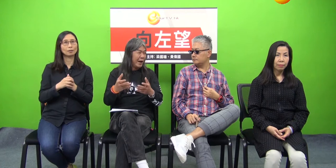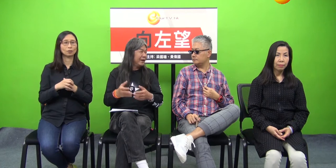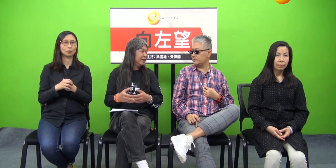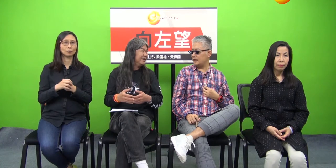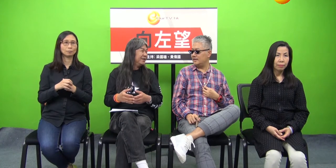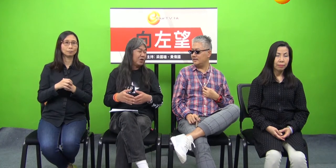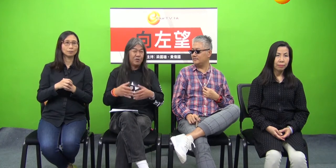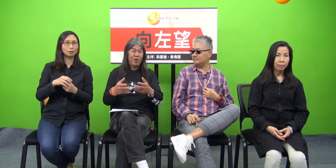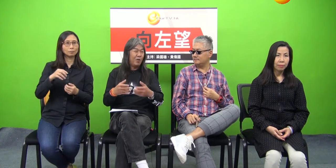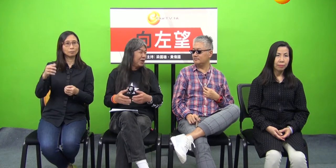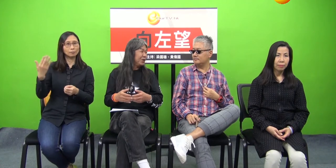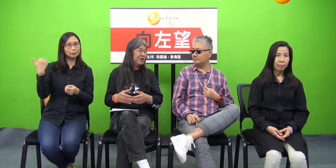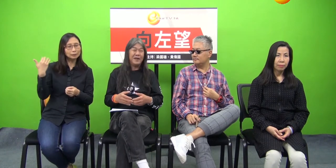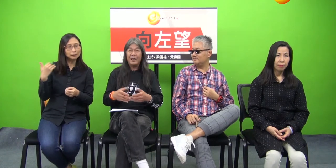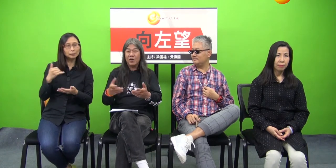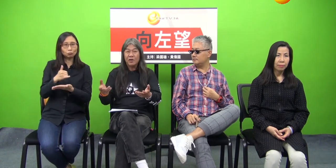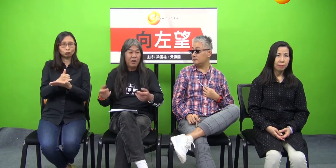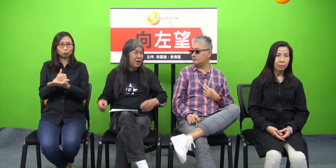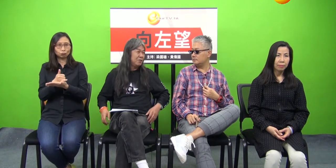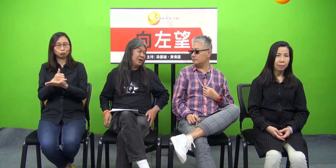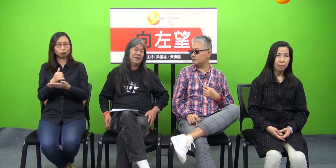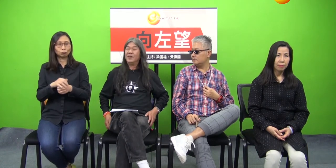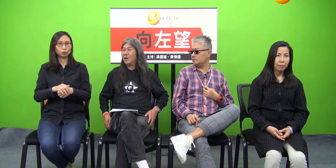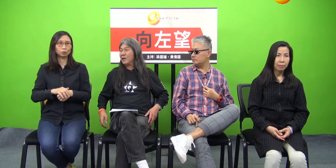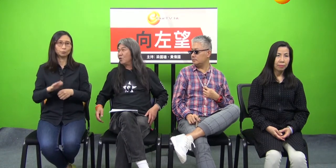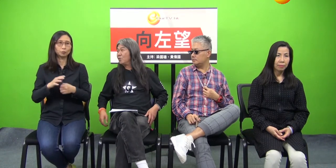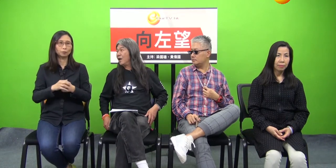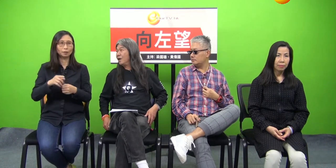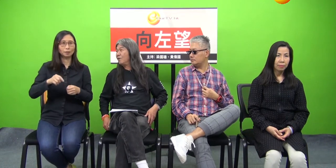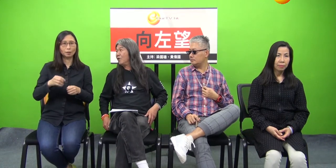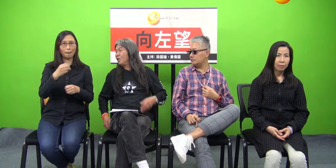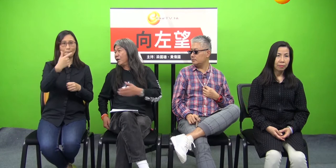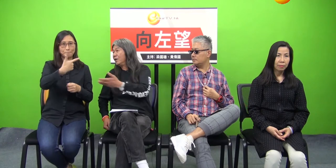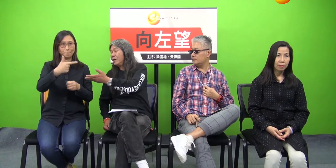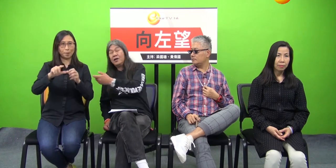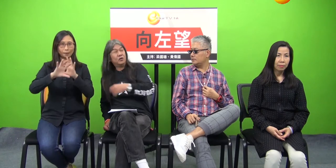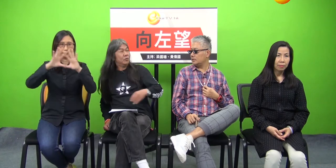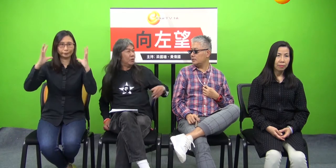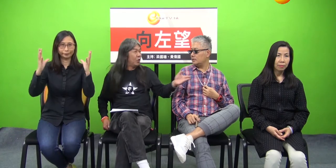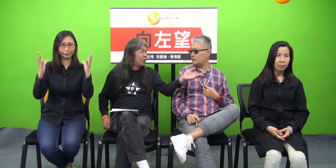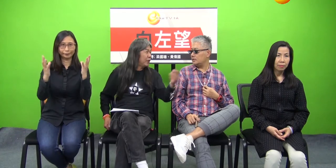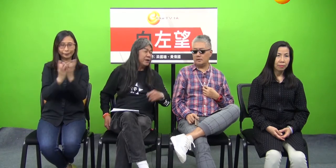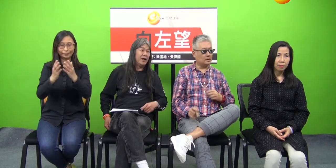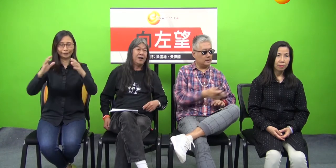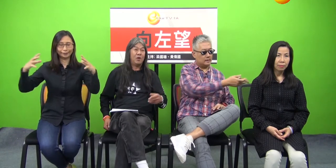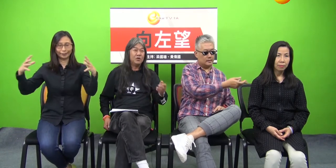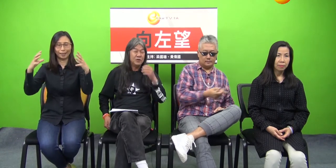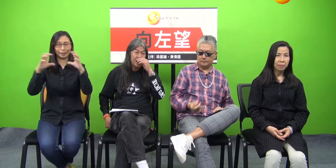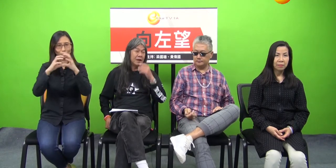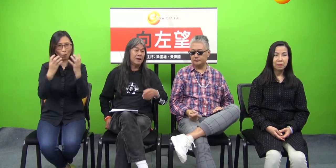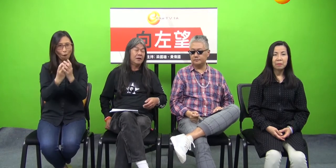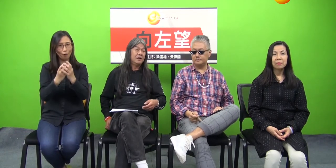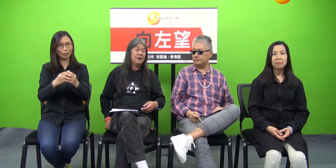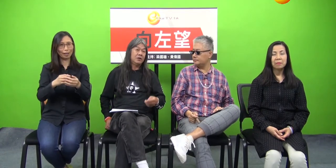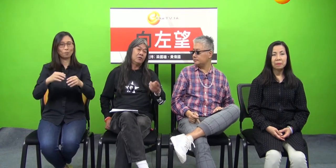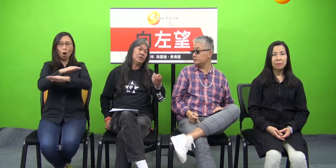好興，坐喺個火鍋度。你係同人哋講啊，喂，八大黨派啊，喂哥，我哋全部好公平噶，普選產生